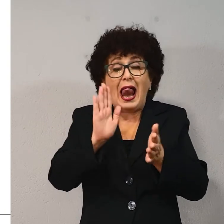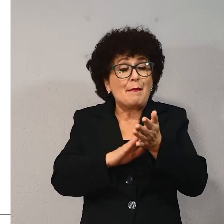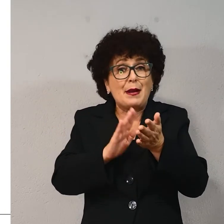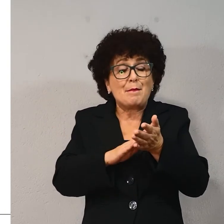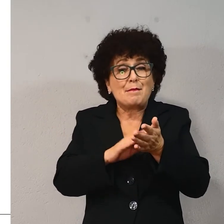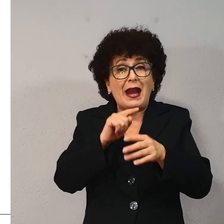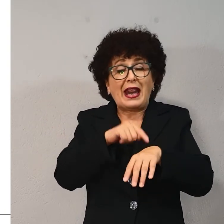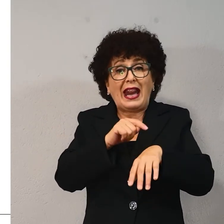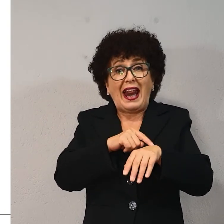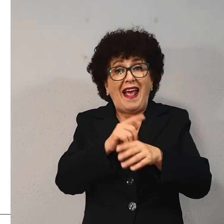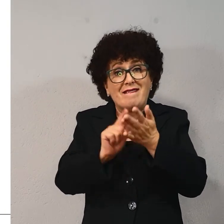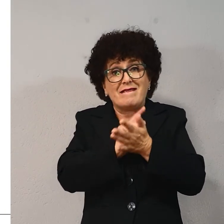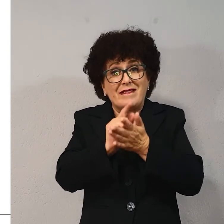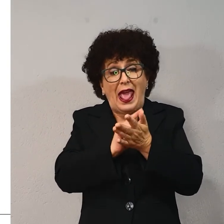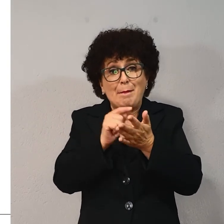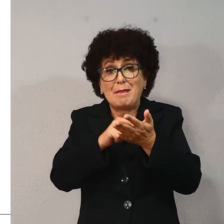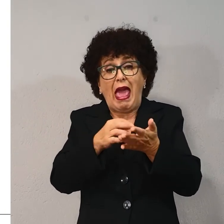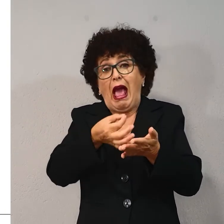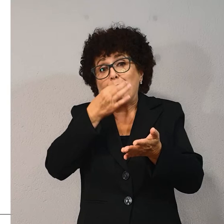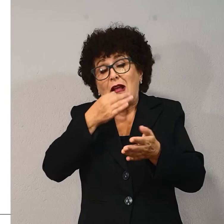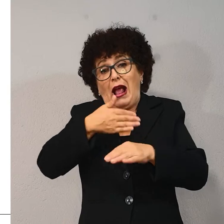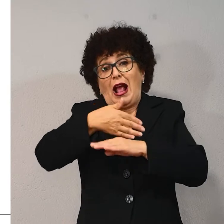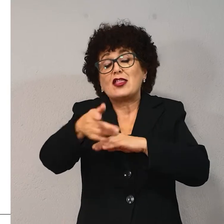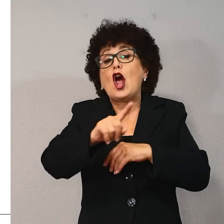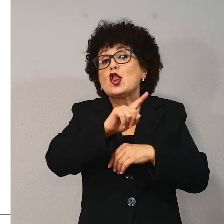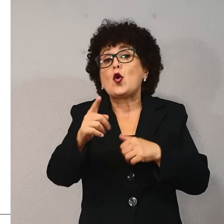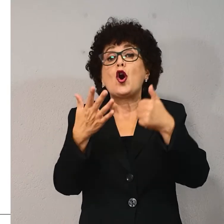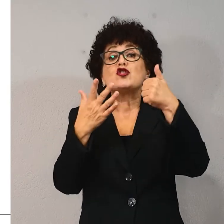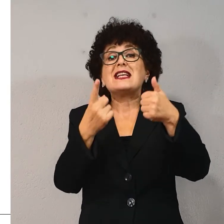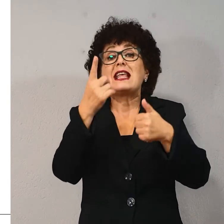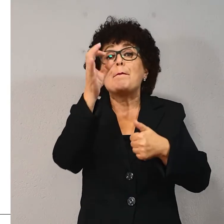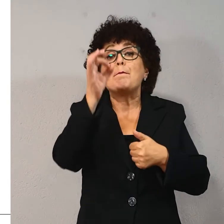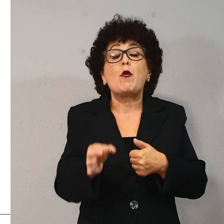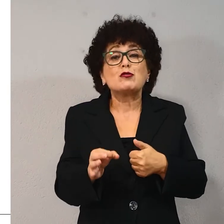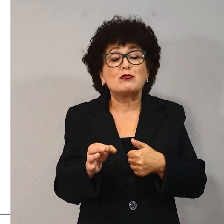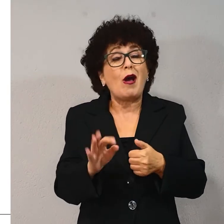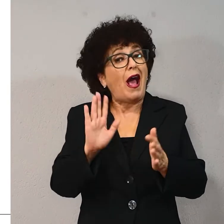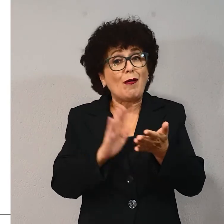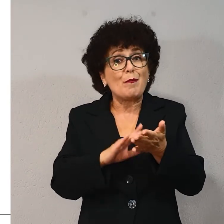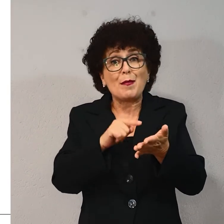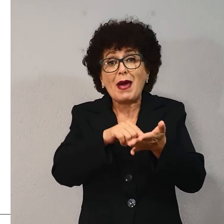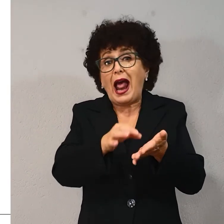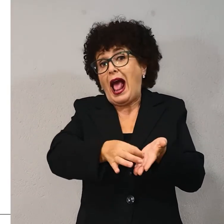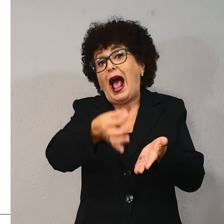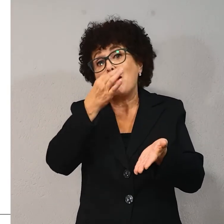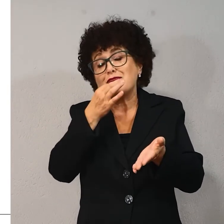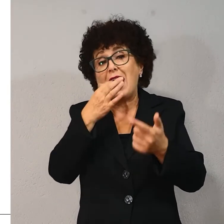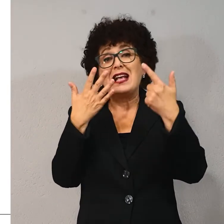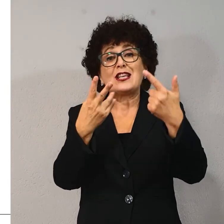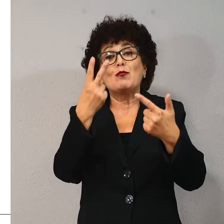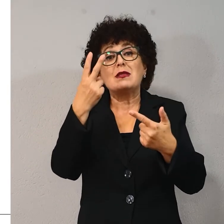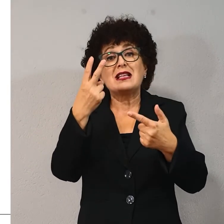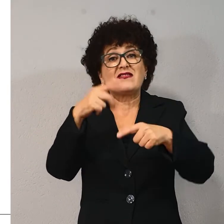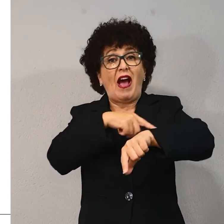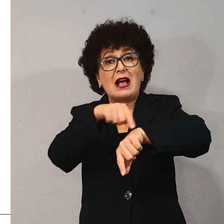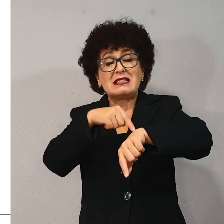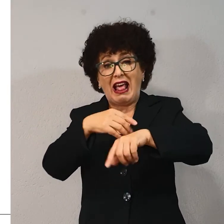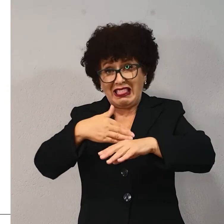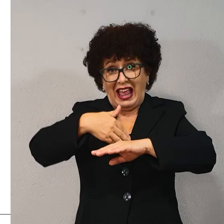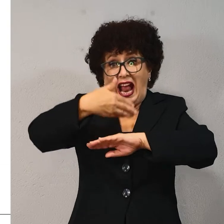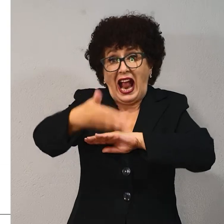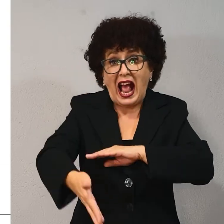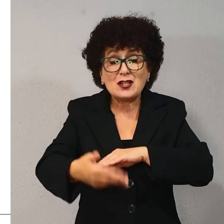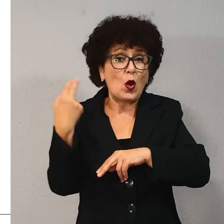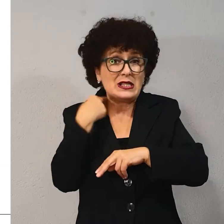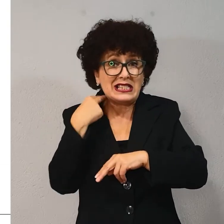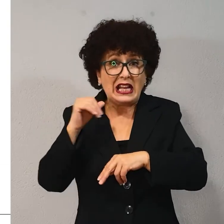на интервалот на земање. До 61% доколку се земе 72 часа по незаштитениот